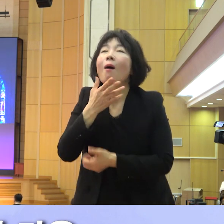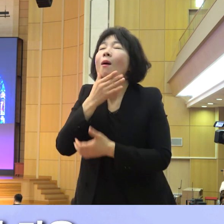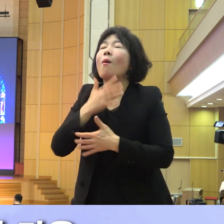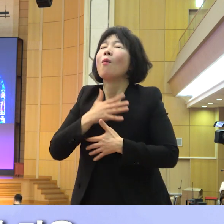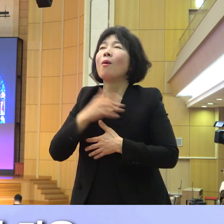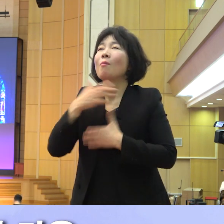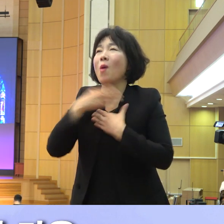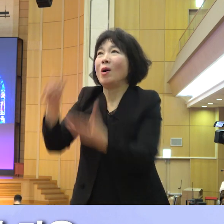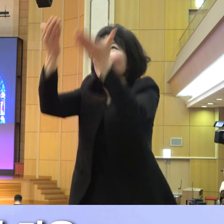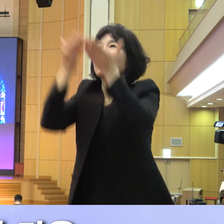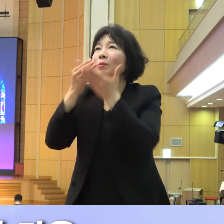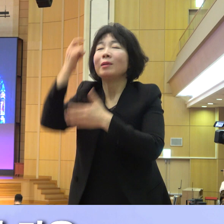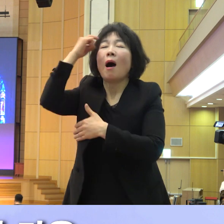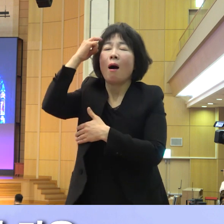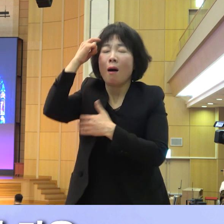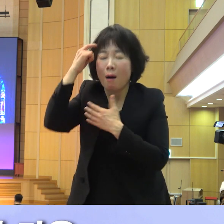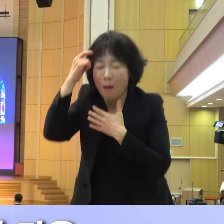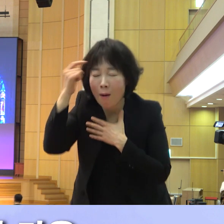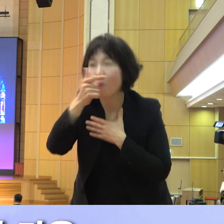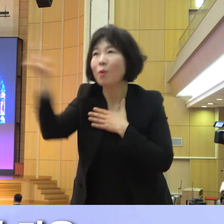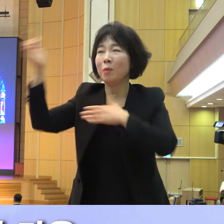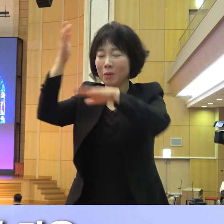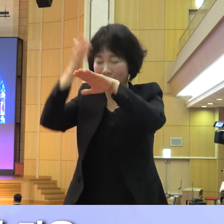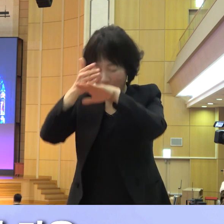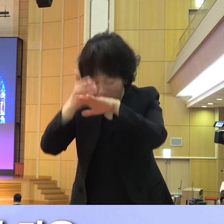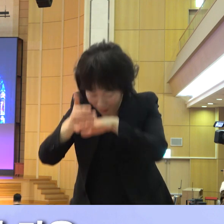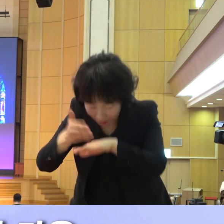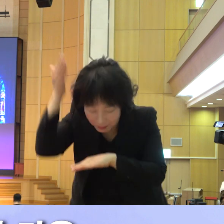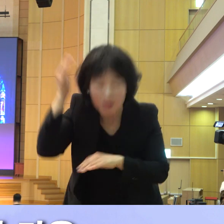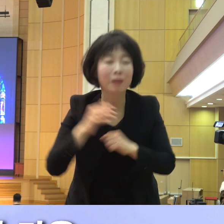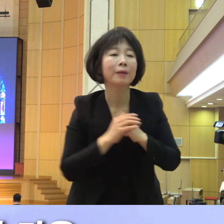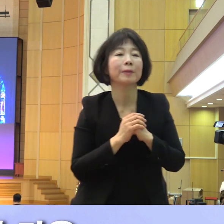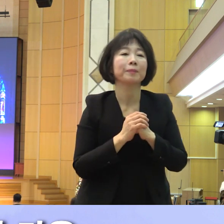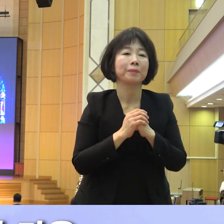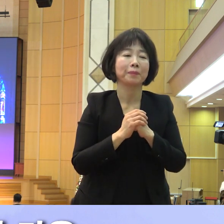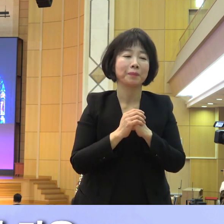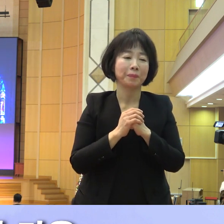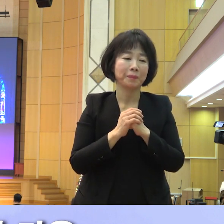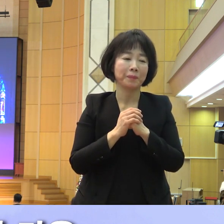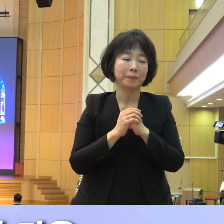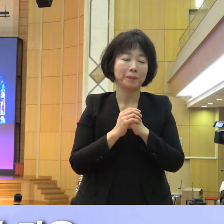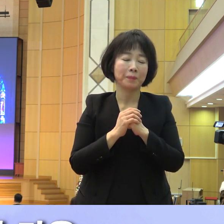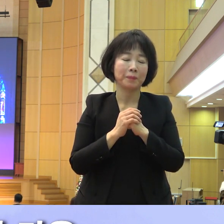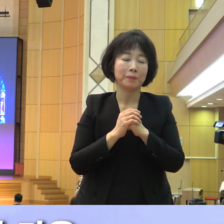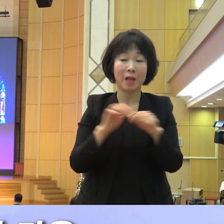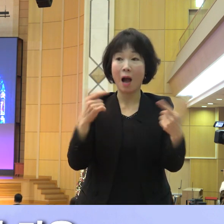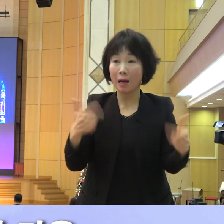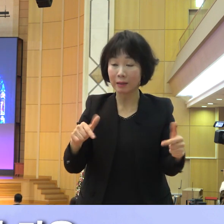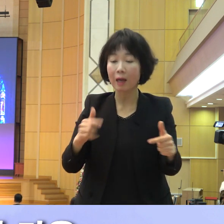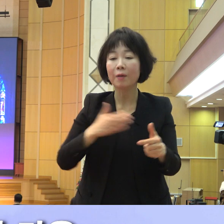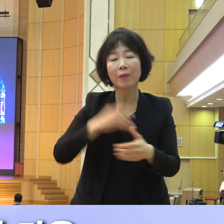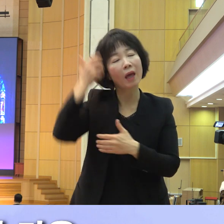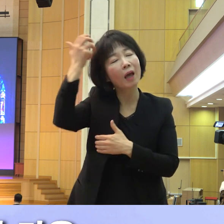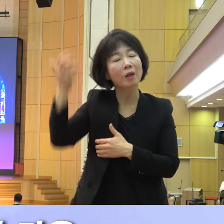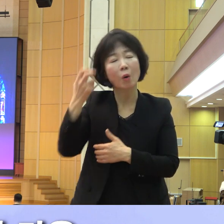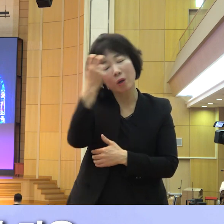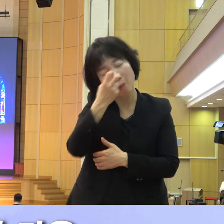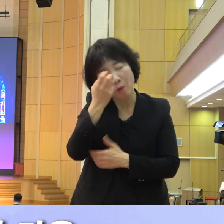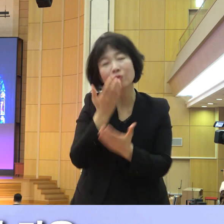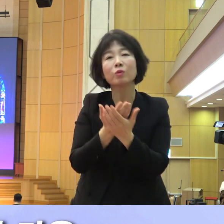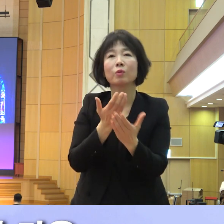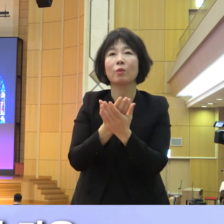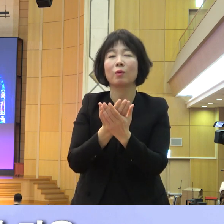것을 생각할 때마다 감사드립니다. 하나님 아버지요, 언제나 내 영혼을